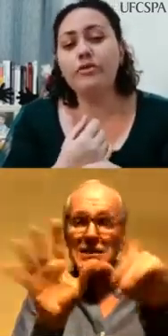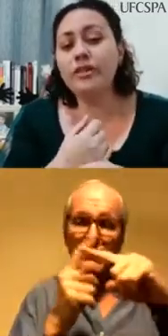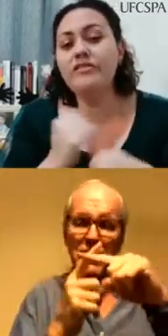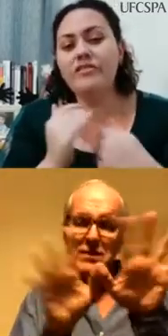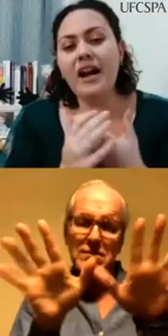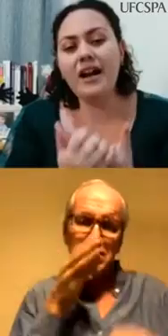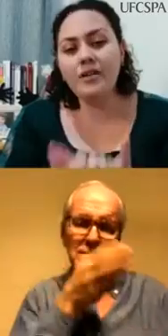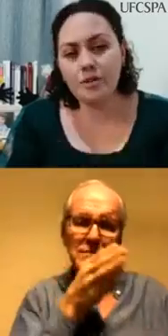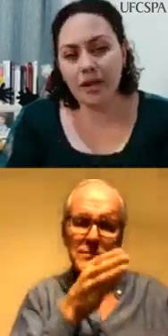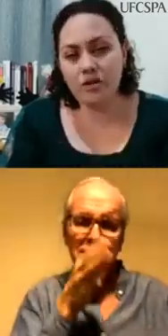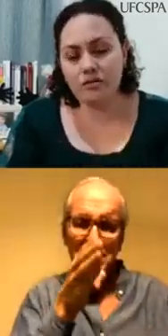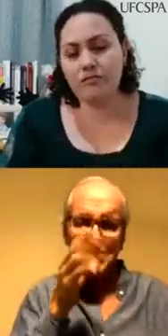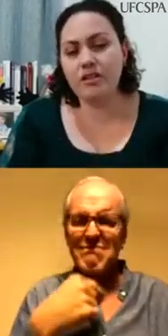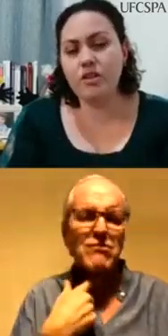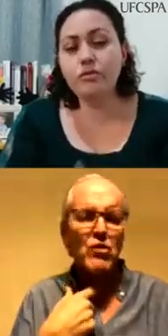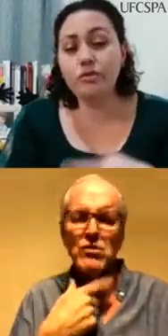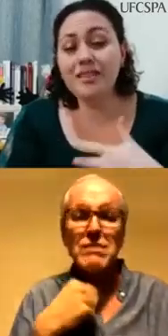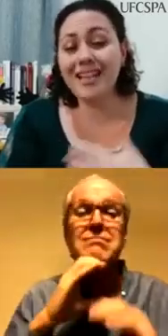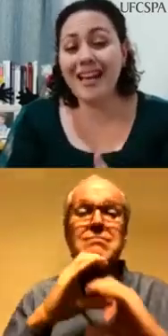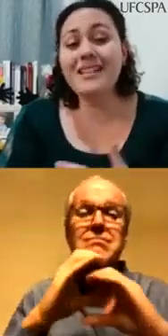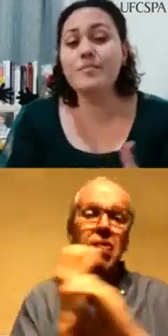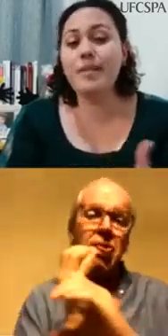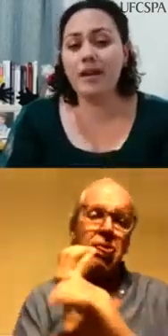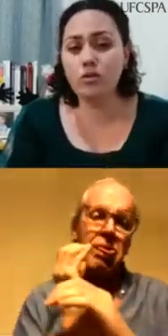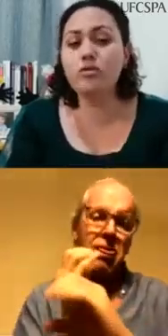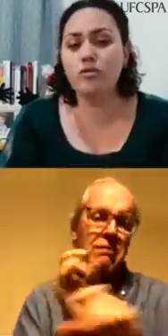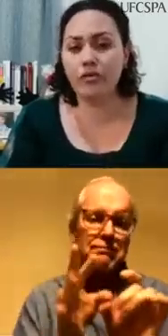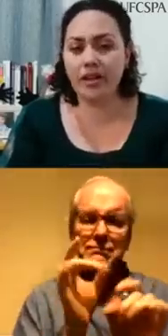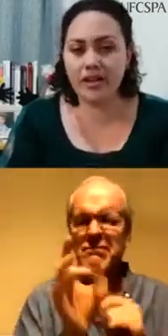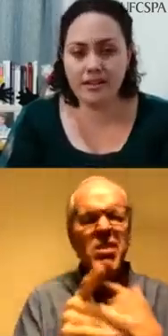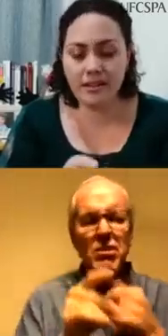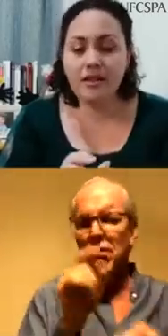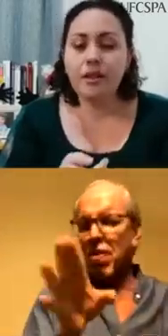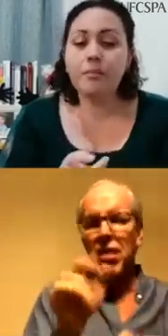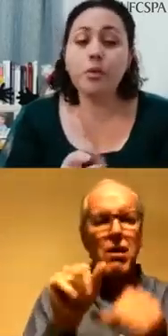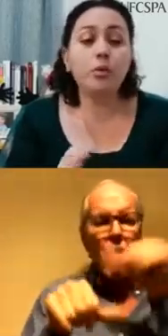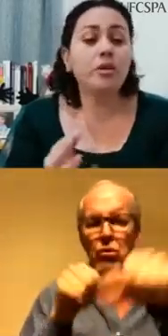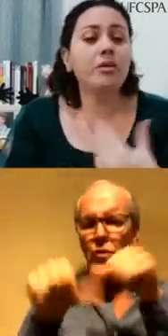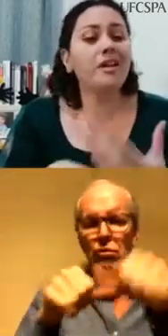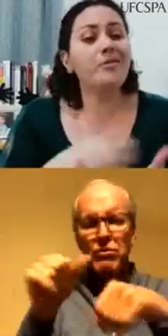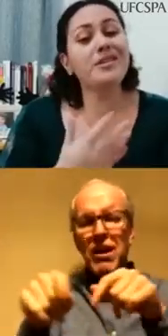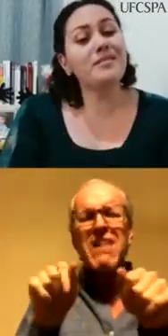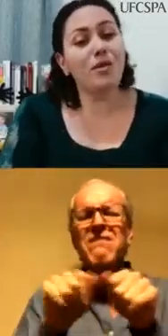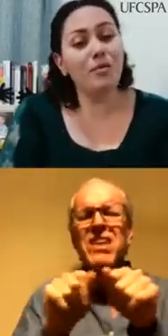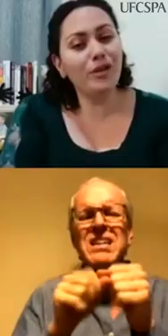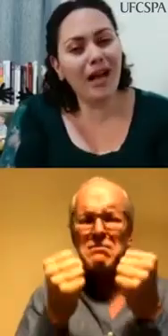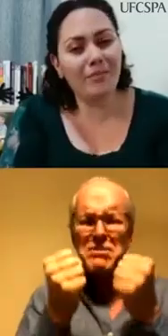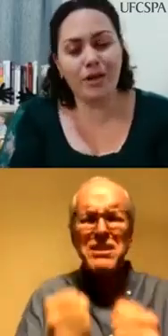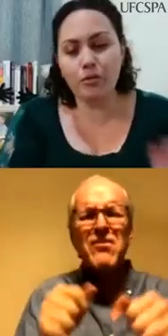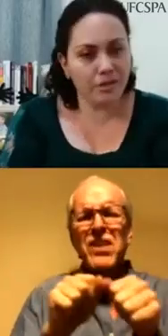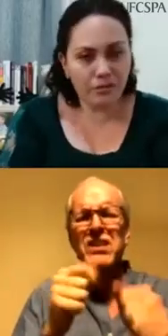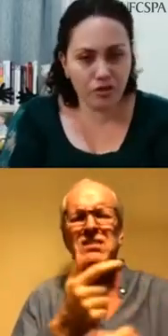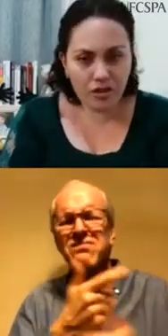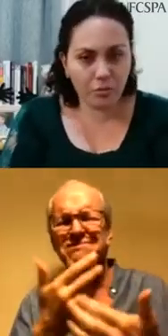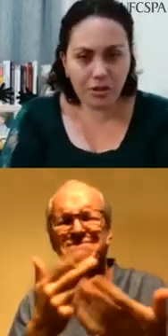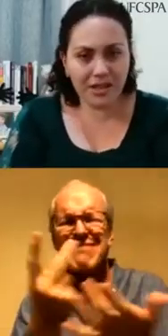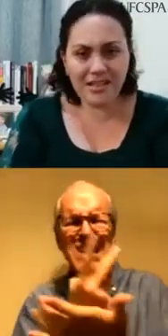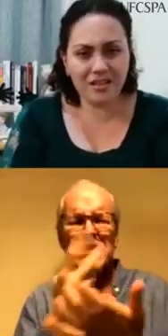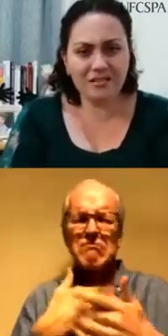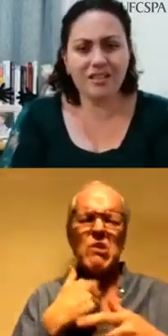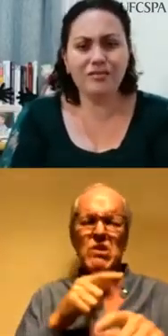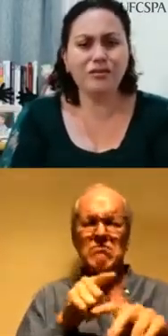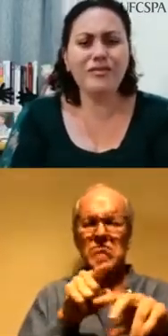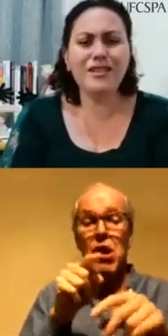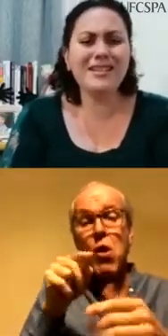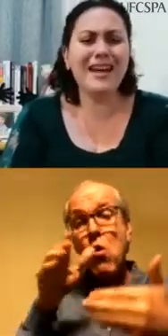eu fui em vários médicos, na verdade eu fui em 10 médicos diferentes, procurando alguém que eu conseguisse me comunicar, porque alguns eu não tinha